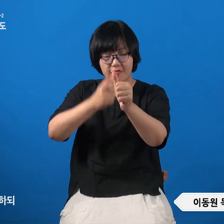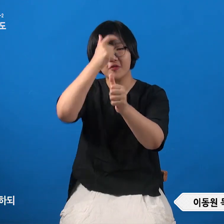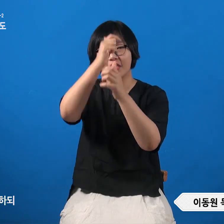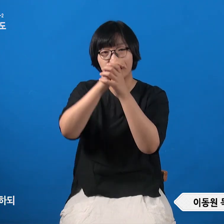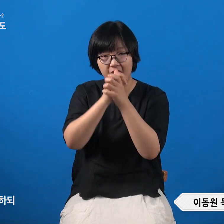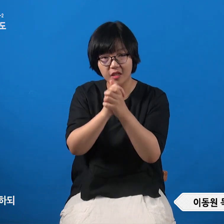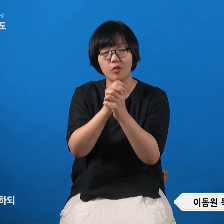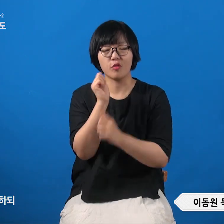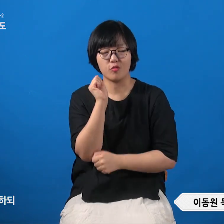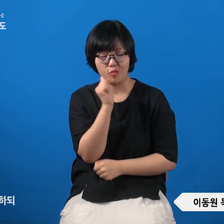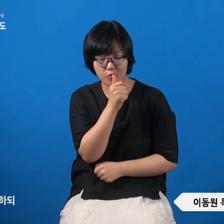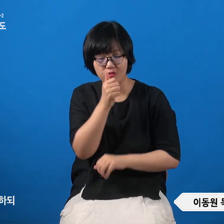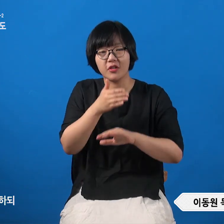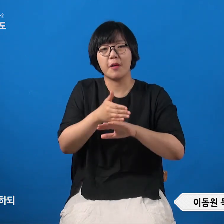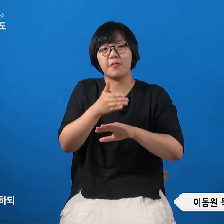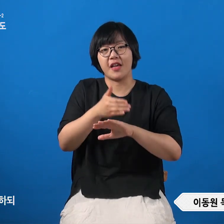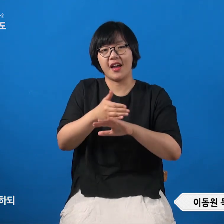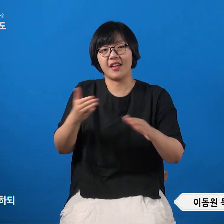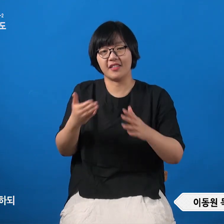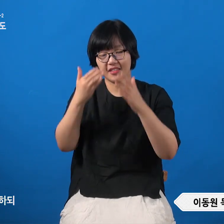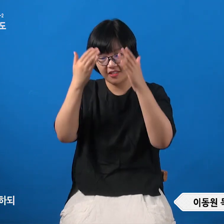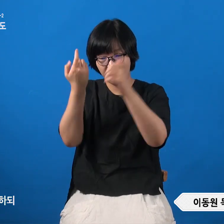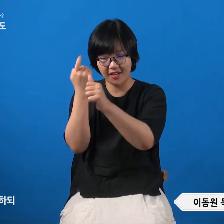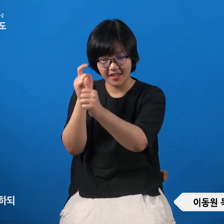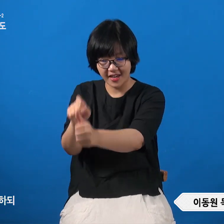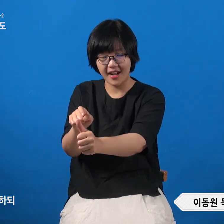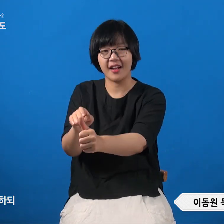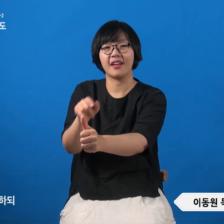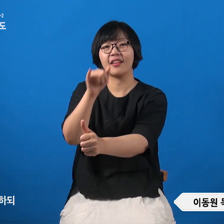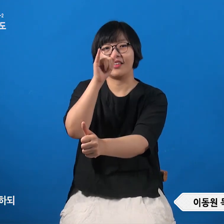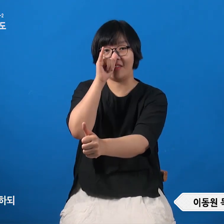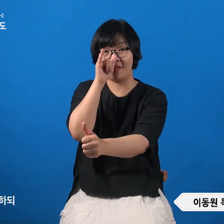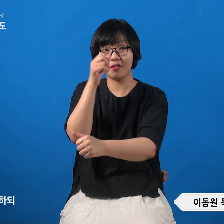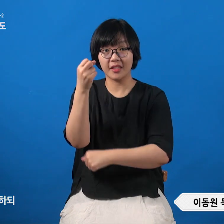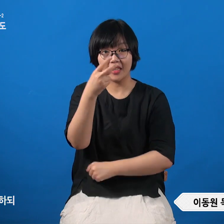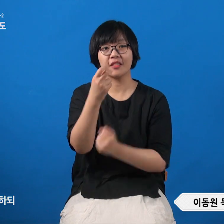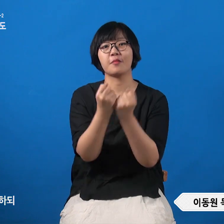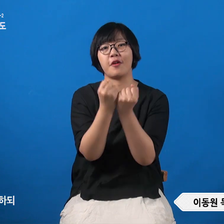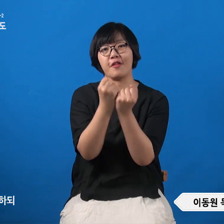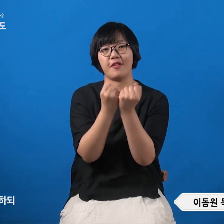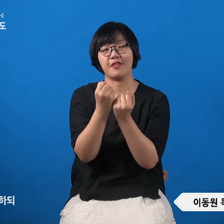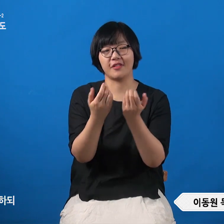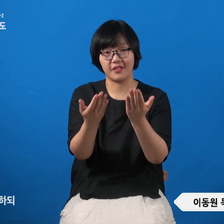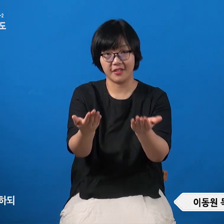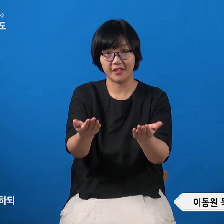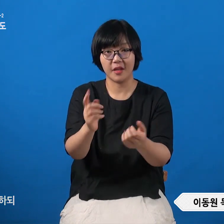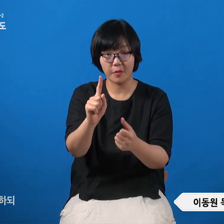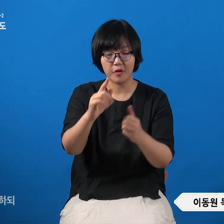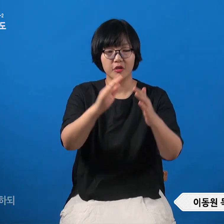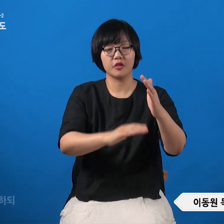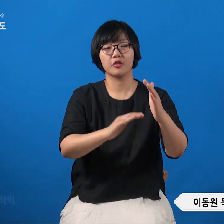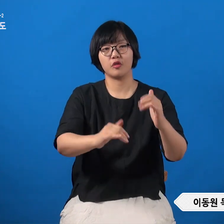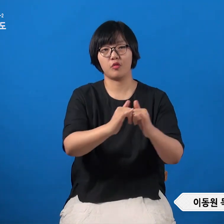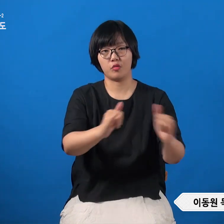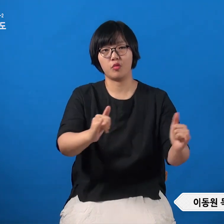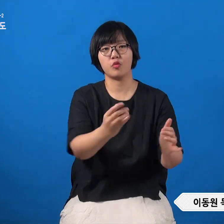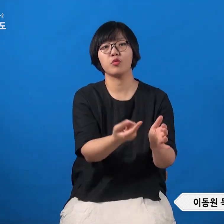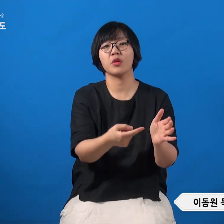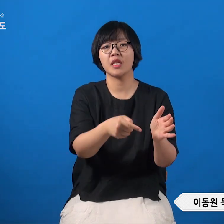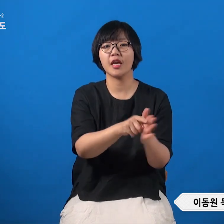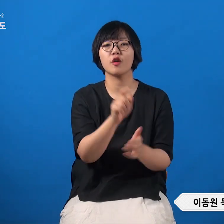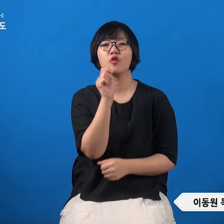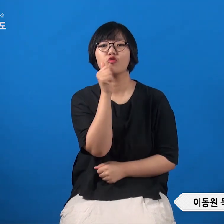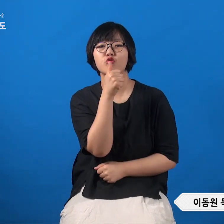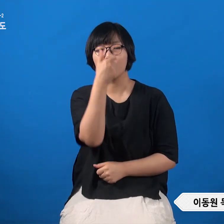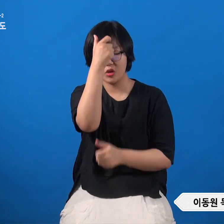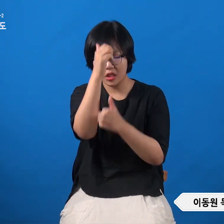기도와 도고와 감사를 하라. 다시 말하면 성도들을 위한 중보